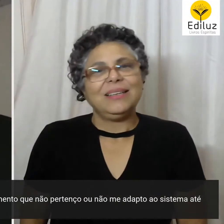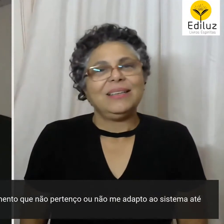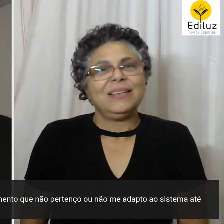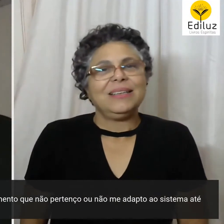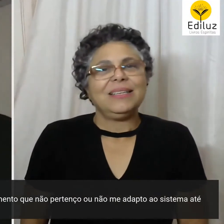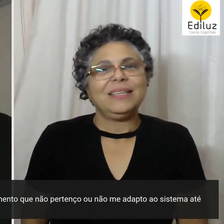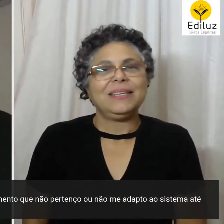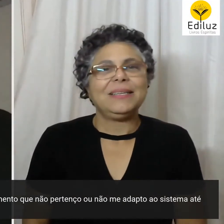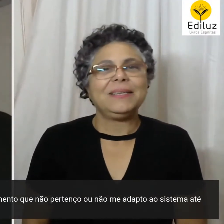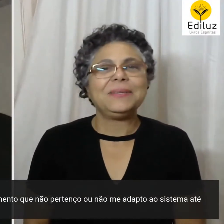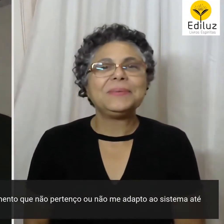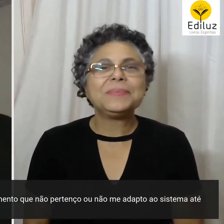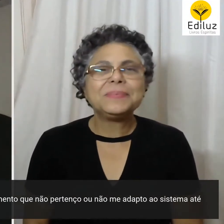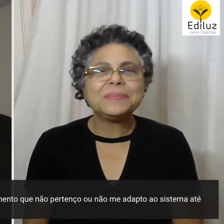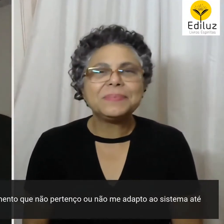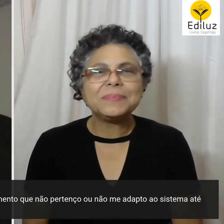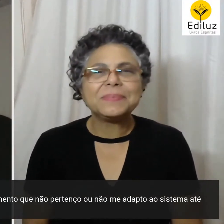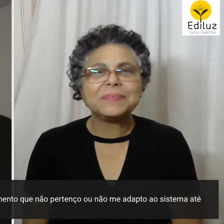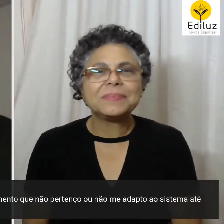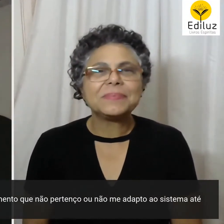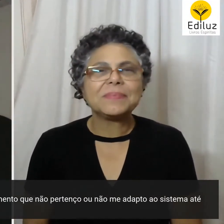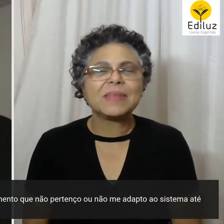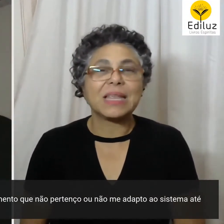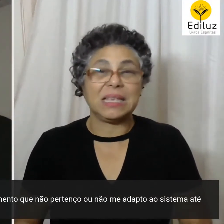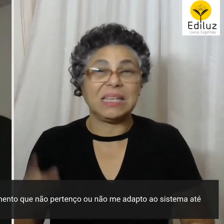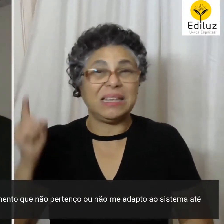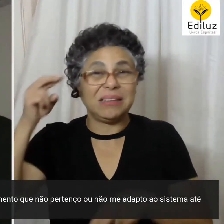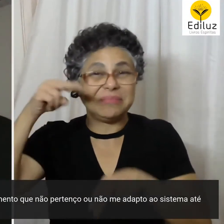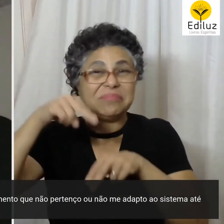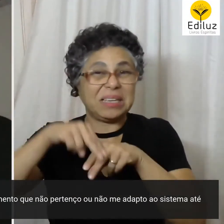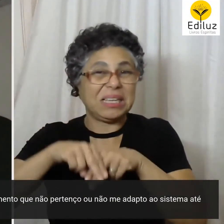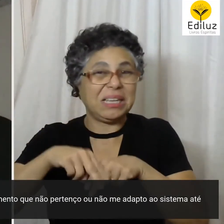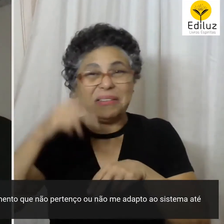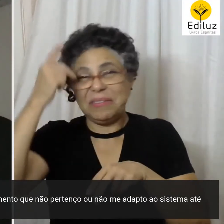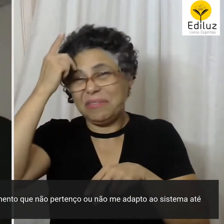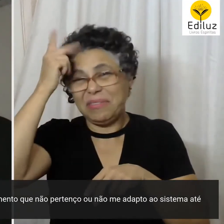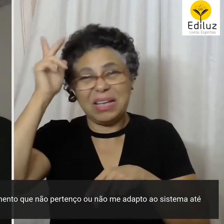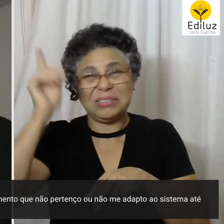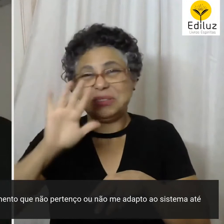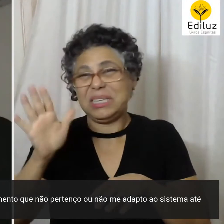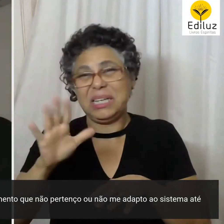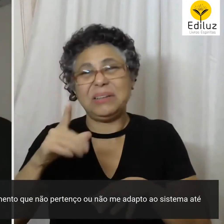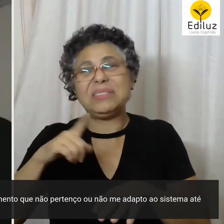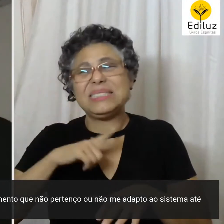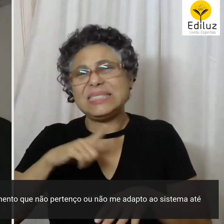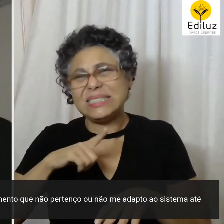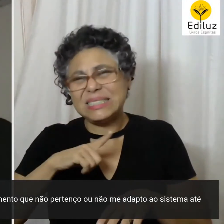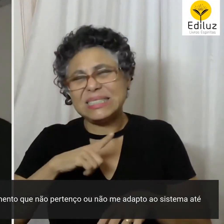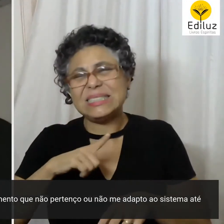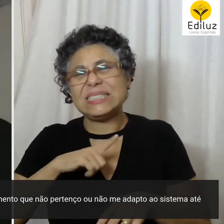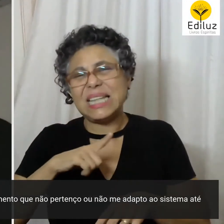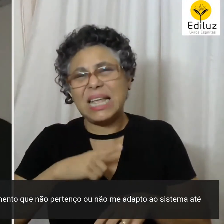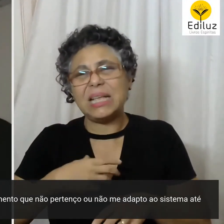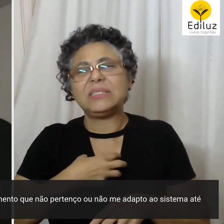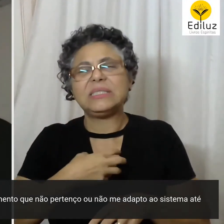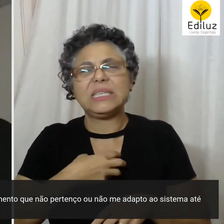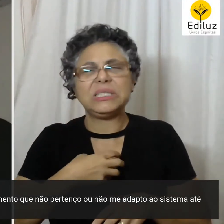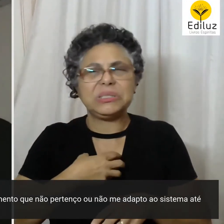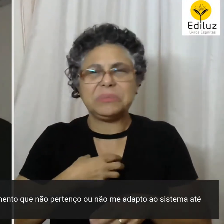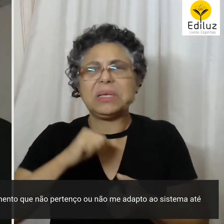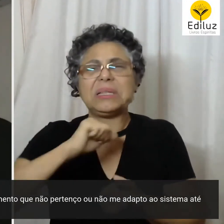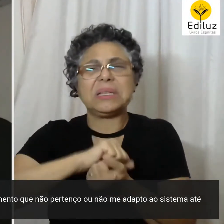Wallace Gomes, e vir aqui não é fácil, sempre fica o sentimento que não pertenço ou que não me adapto